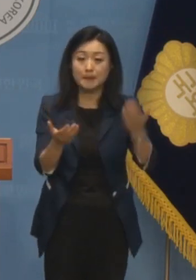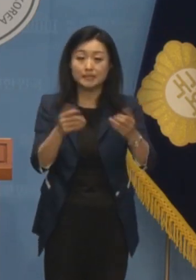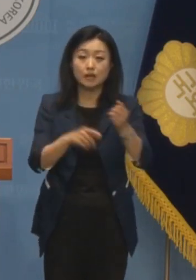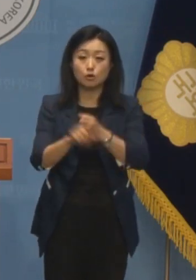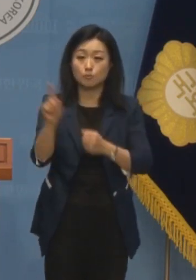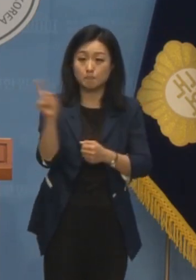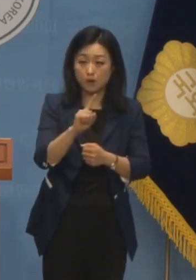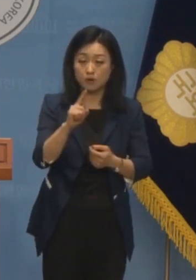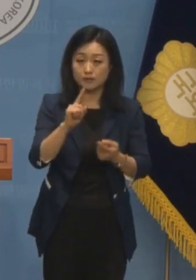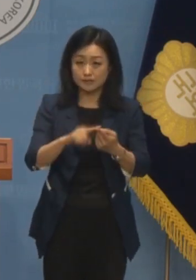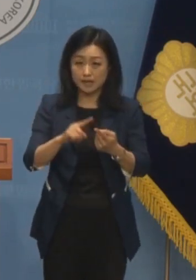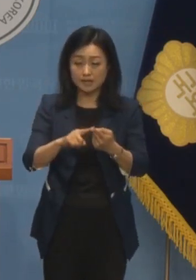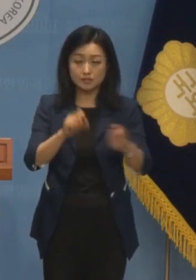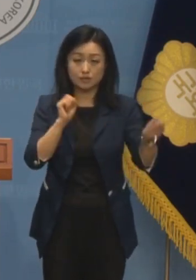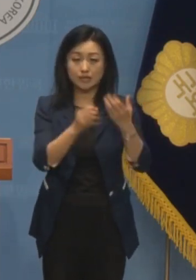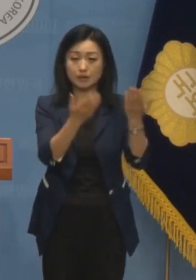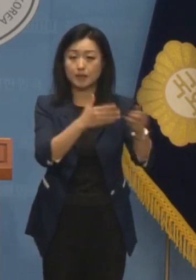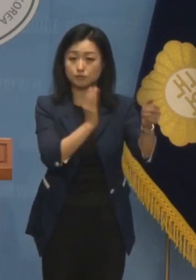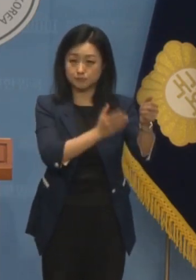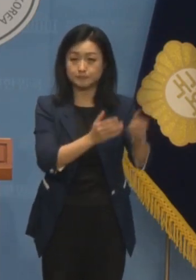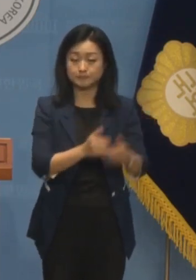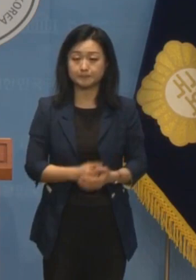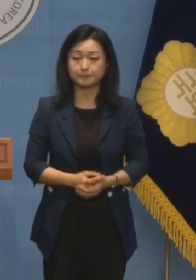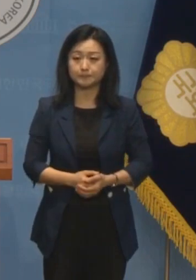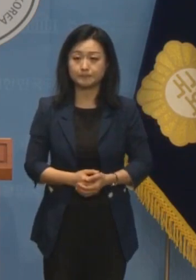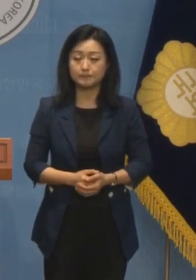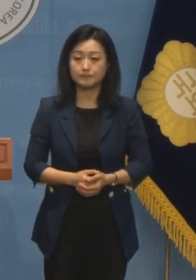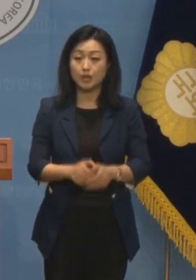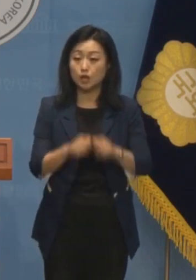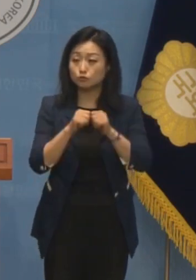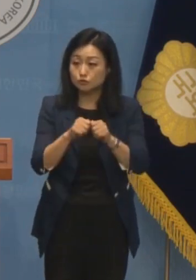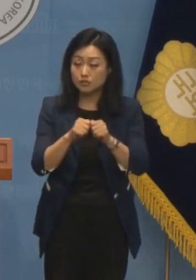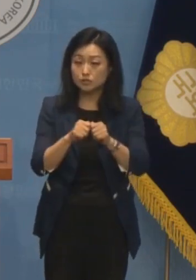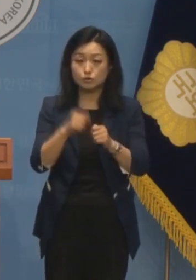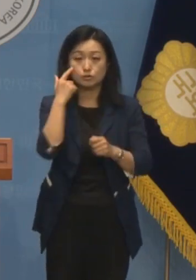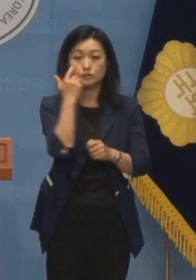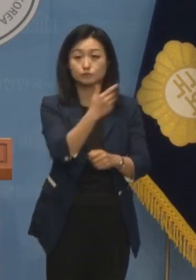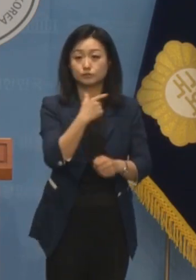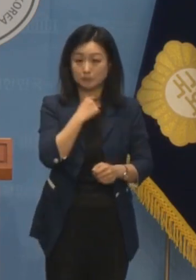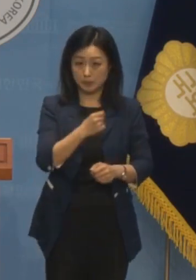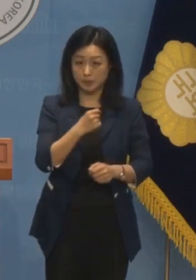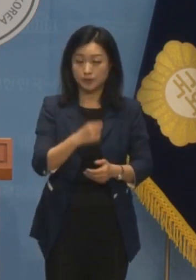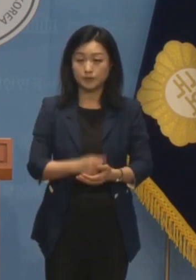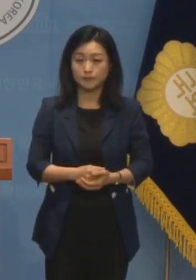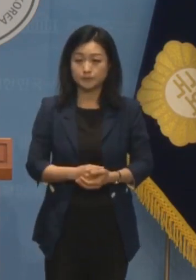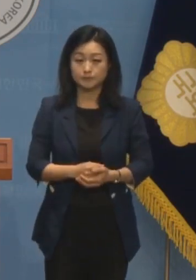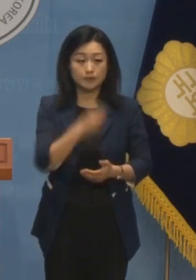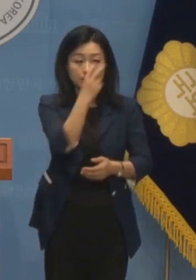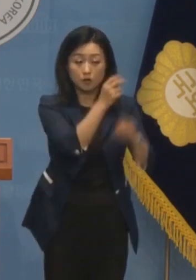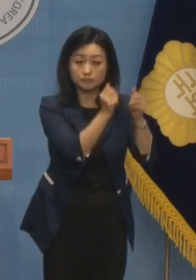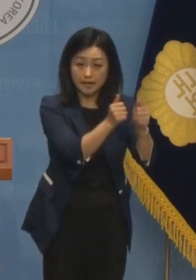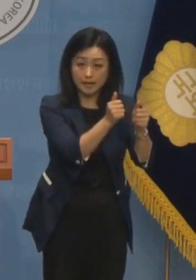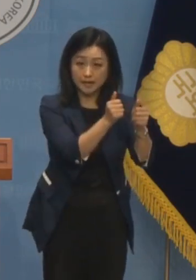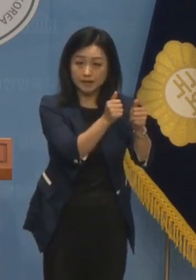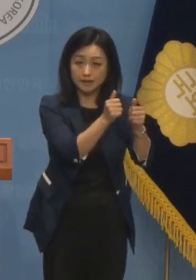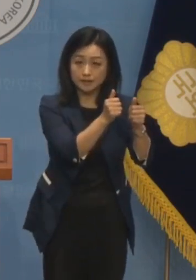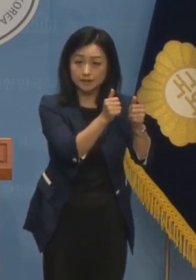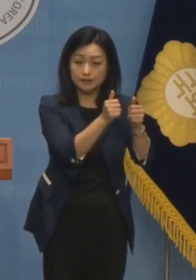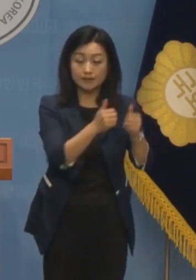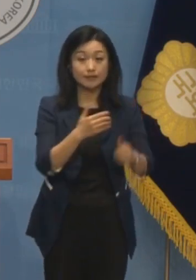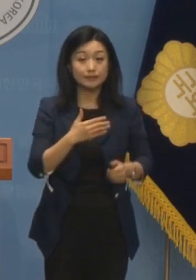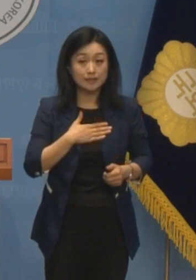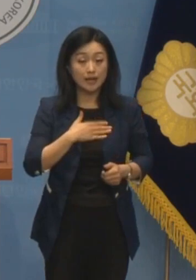근거는 무엇인지 답해야 합니다. 구체적으로 묻겠습니다. 검찰은